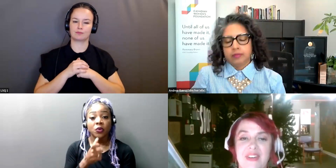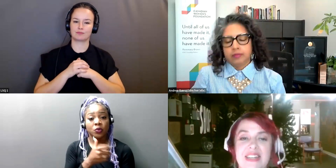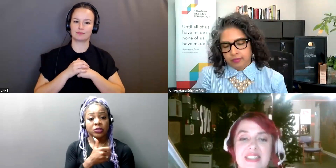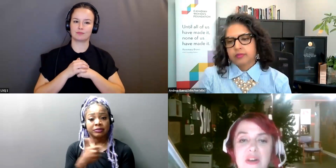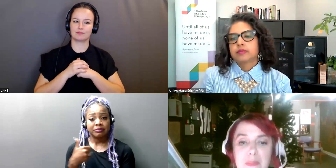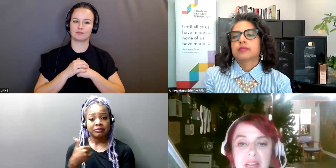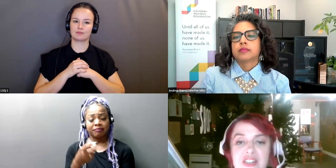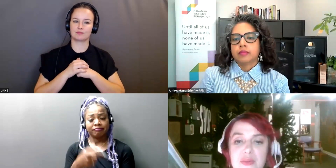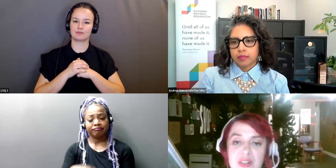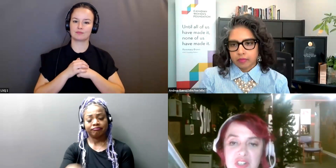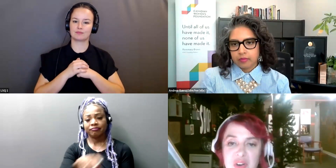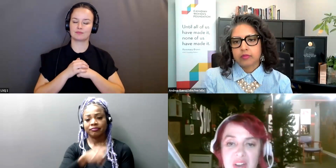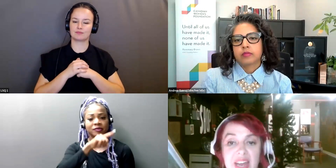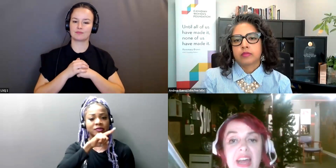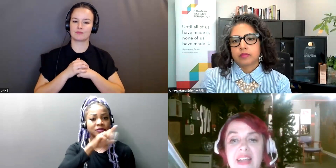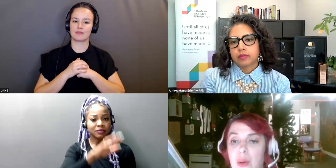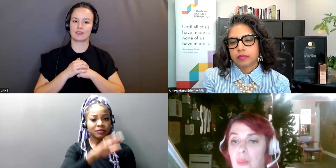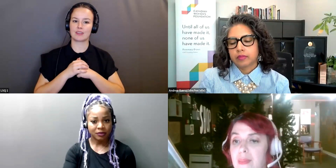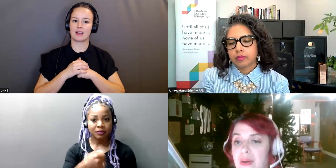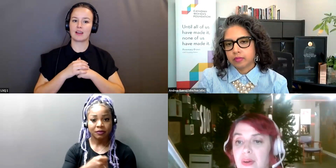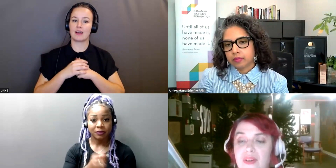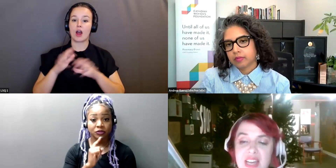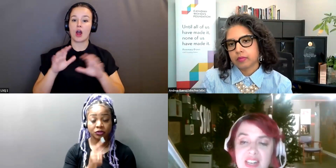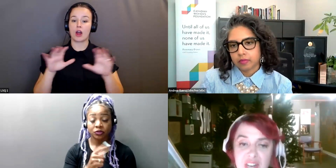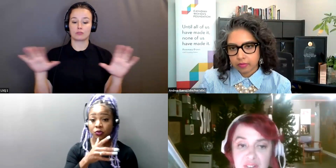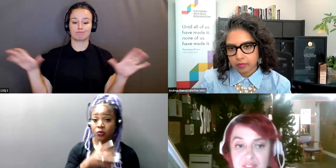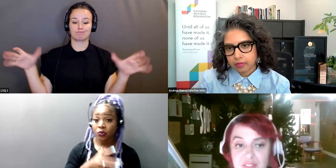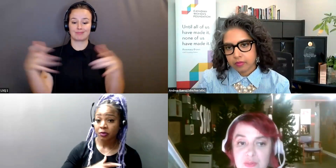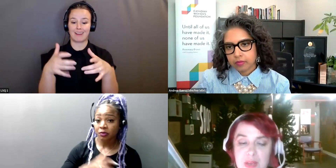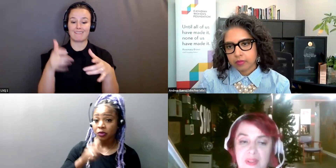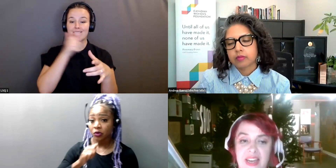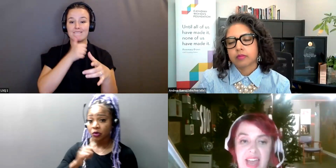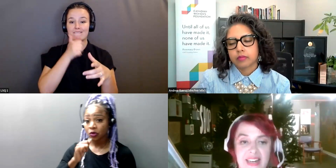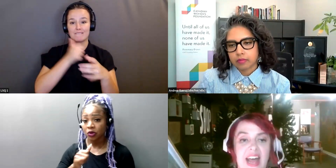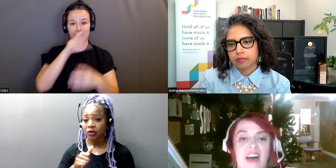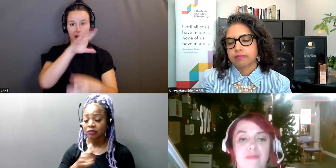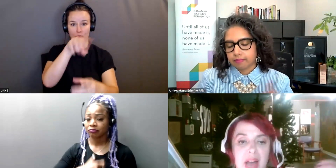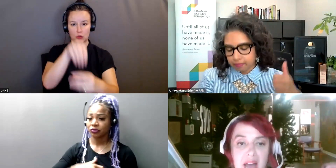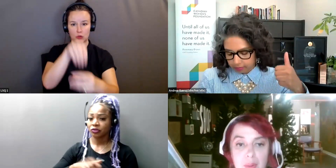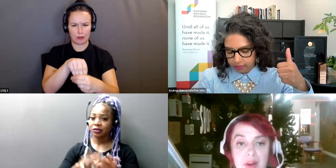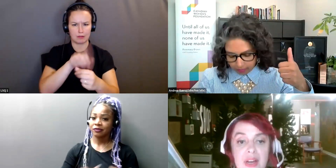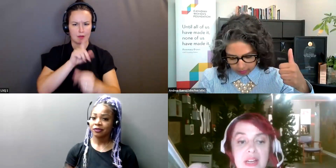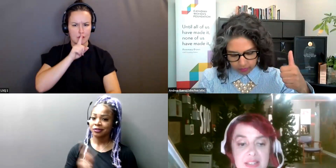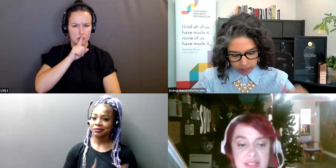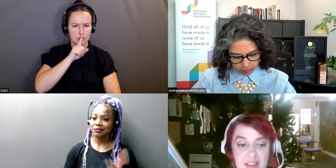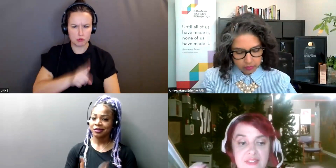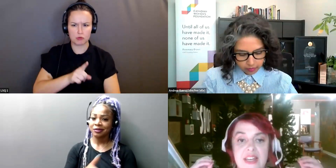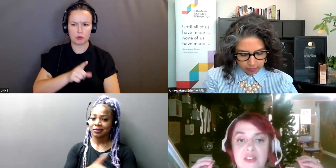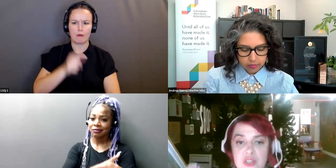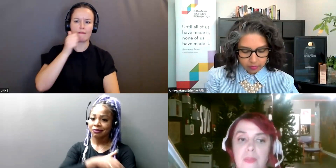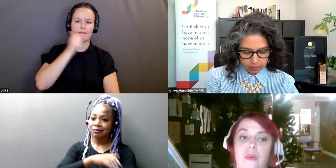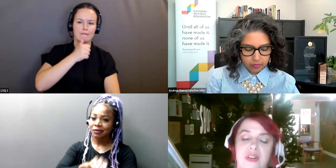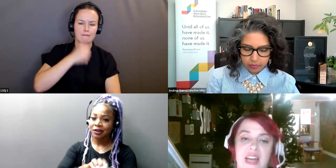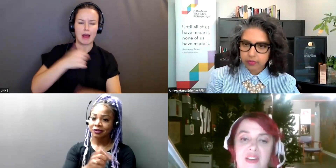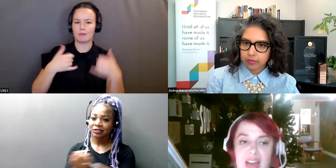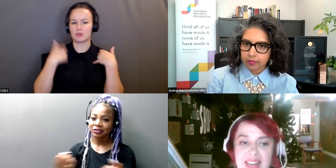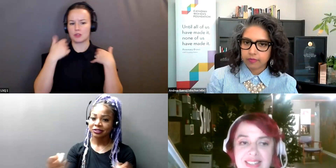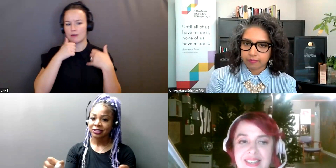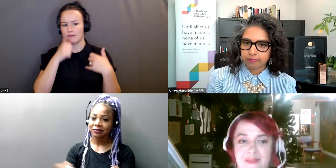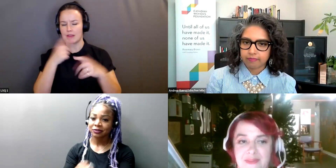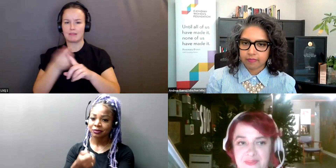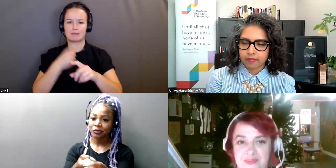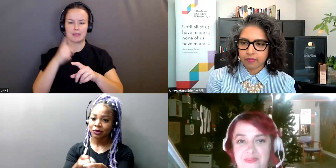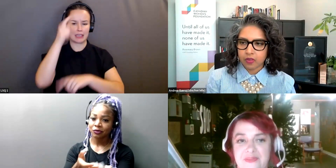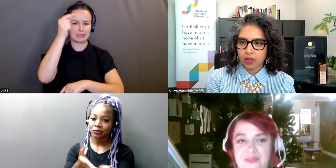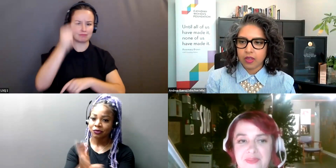Chacune d'entre nous, toutes les membres du collectif, est engagée à s'assurer que les femmes, les filles, les personnes issues de la diversité des genres au Canada